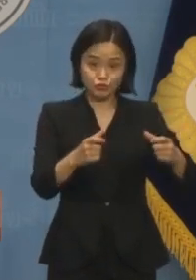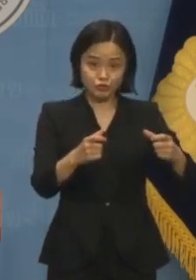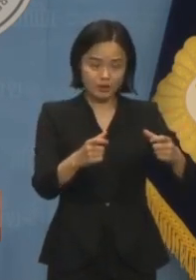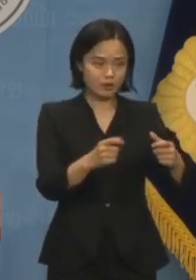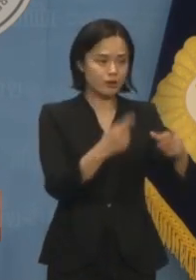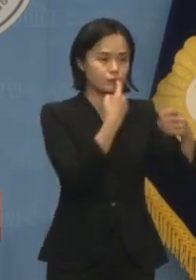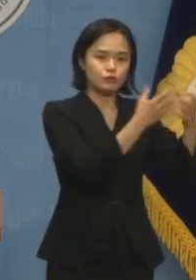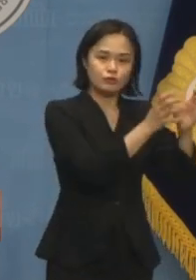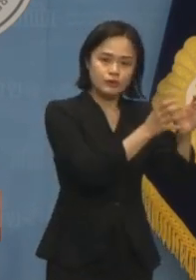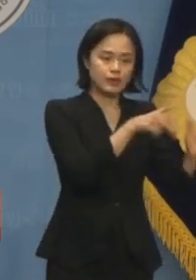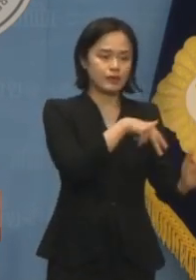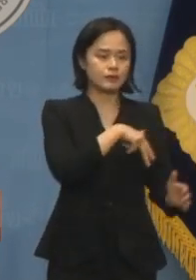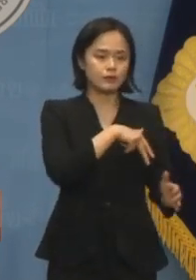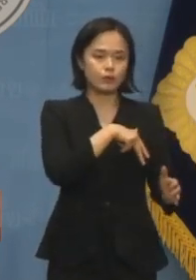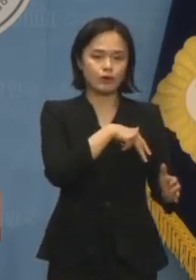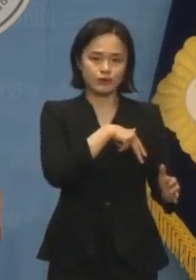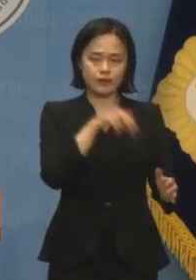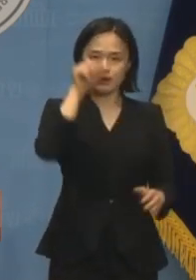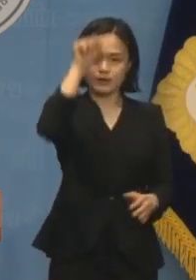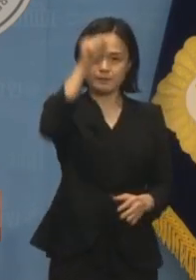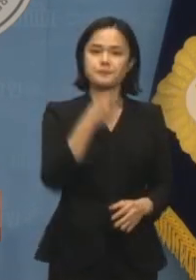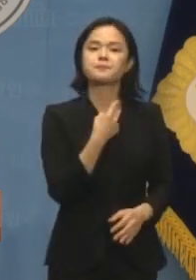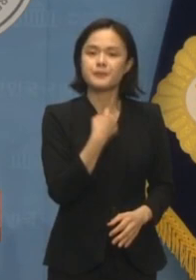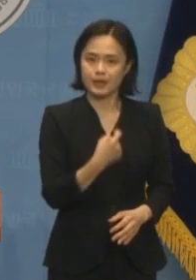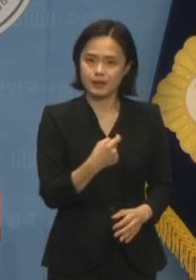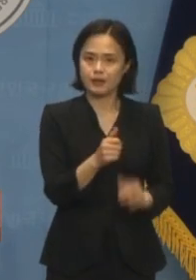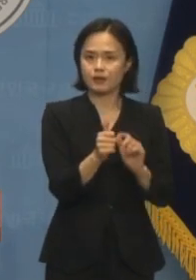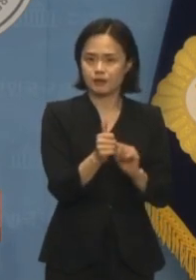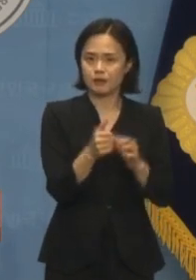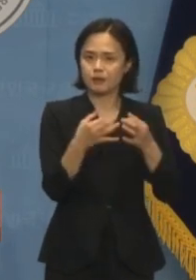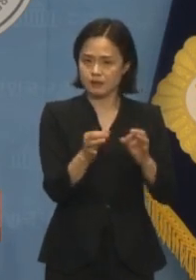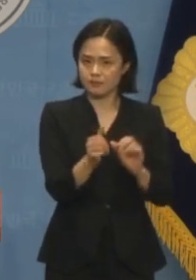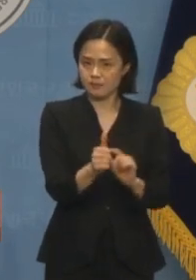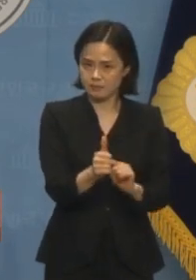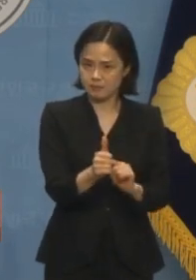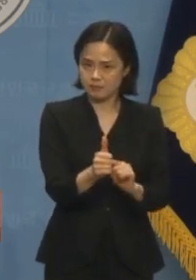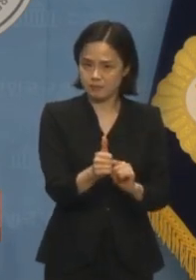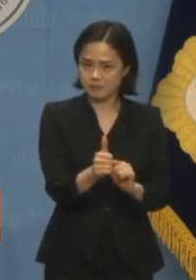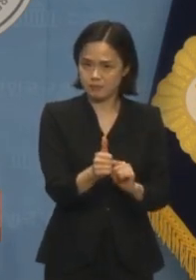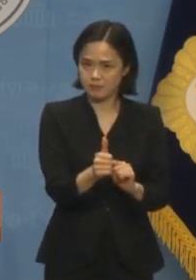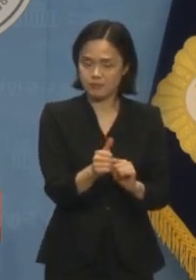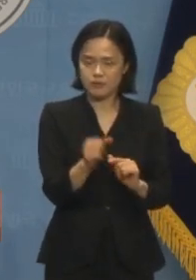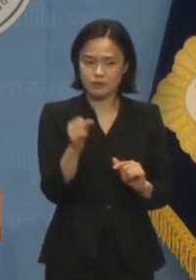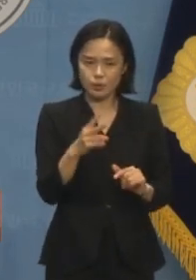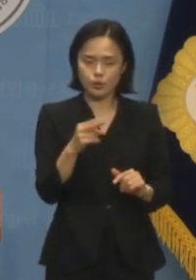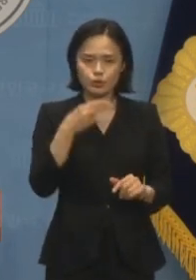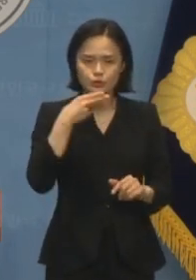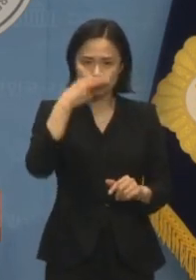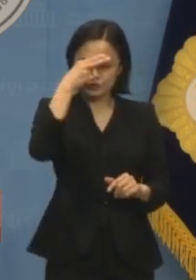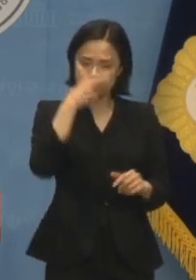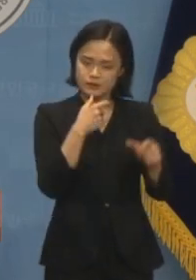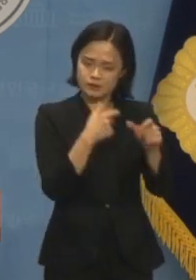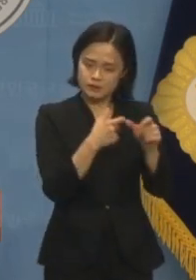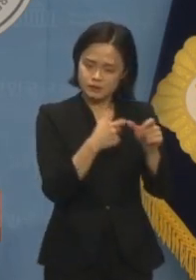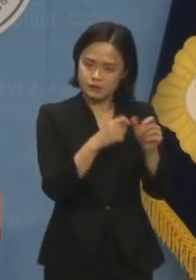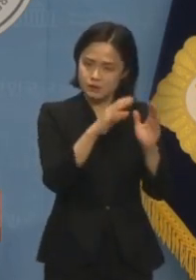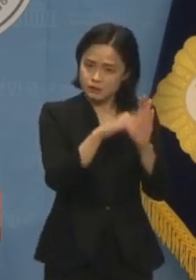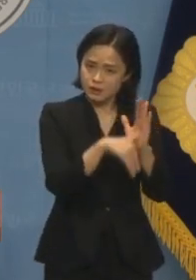해병대 단톡방에 참여한 인사들끼리 나누었던 허세나 혹은 술자리, 방담 수준의